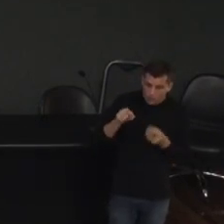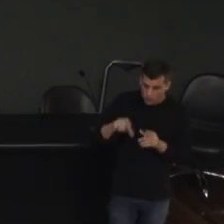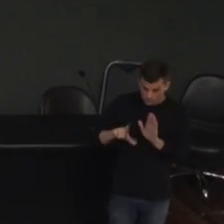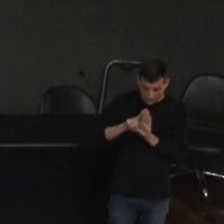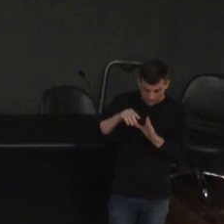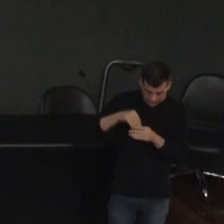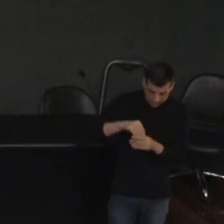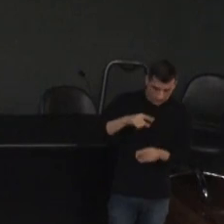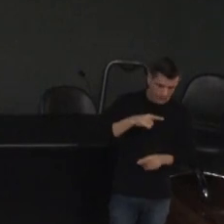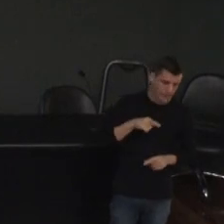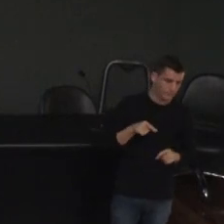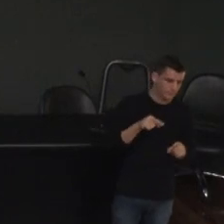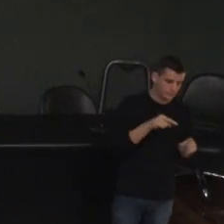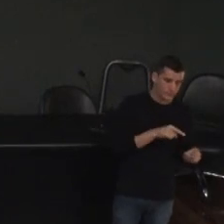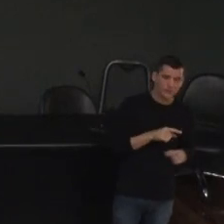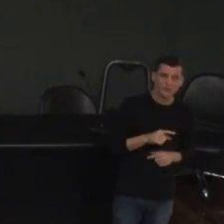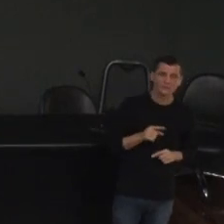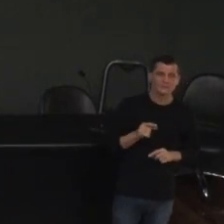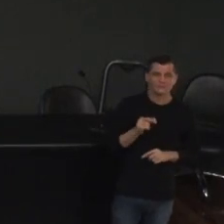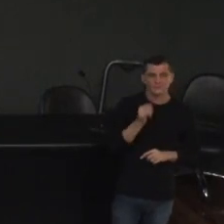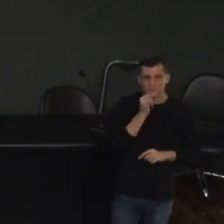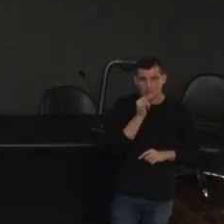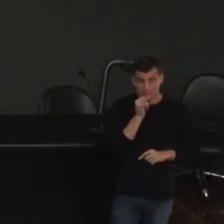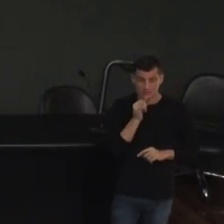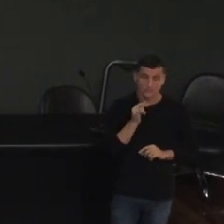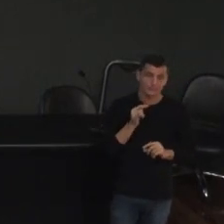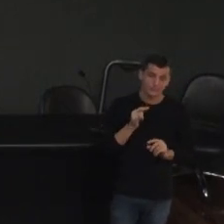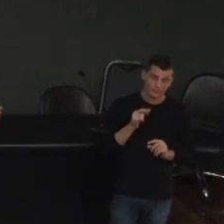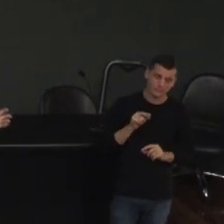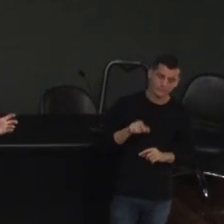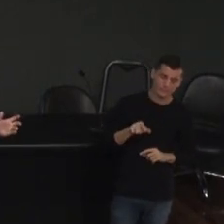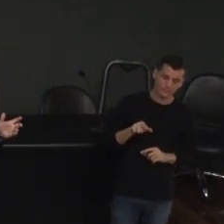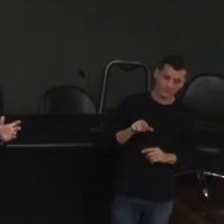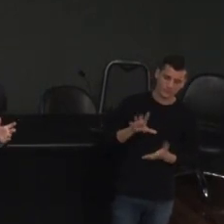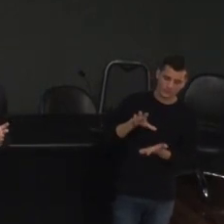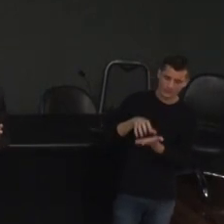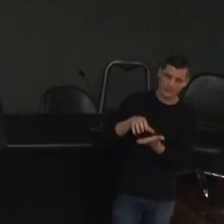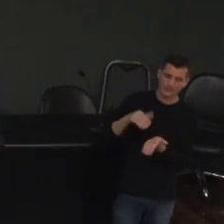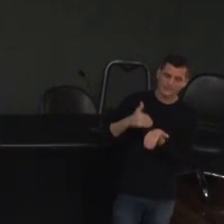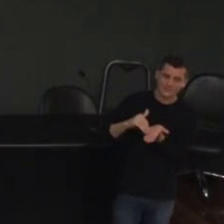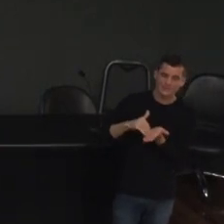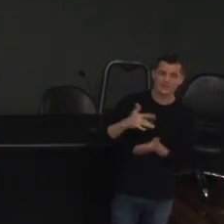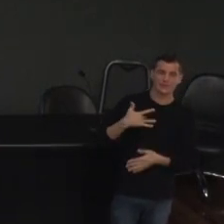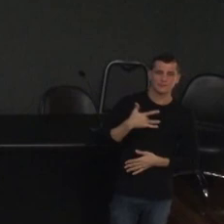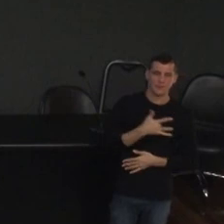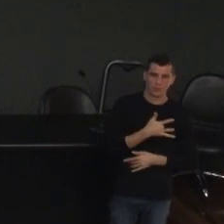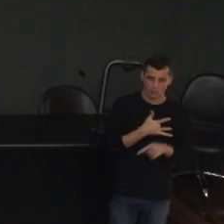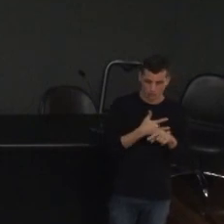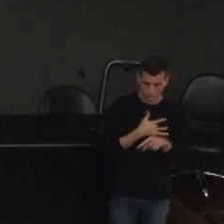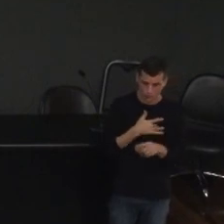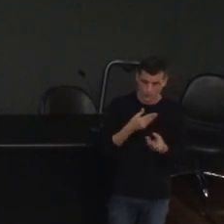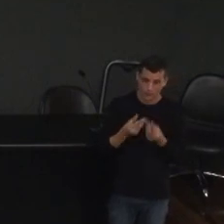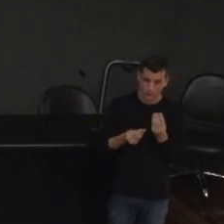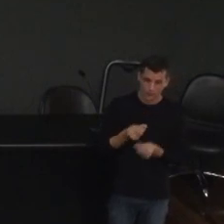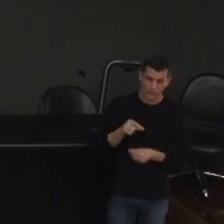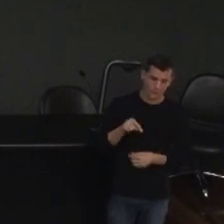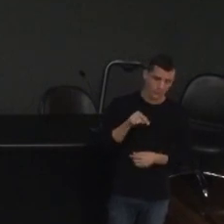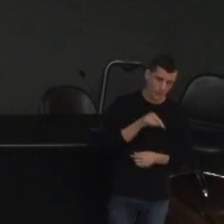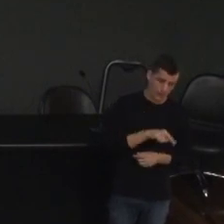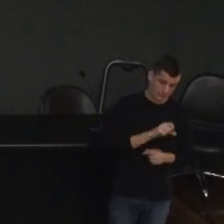secretaria de estado de saúde tá lá com processo de fiscalização na npd que que pode acontecer com o processo aqui de Santa Catarina